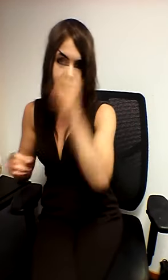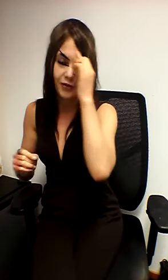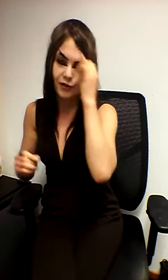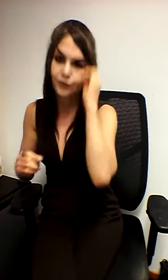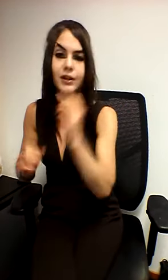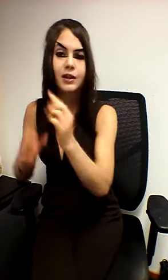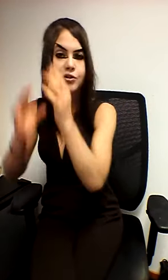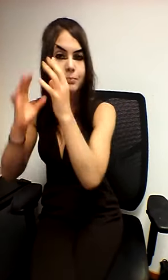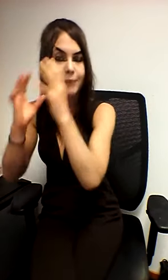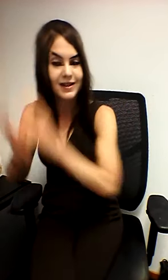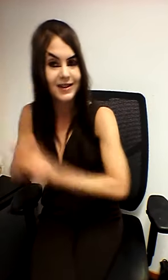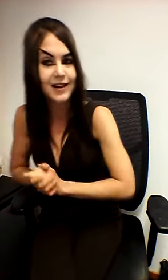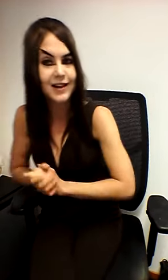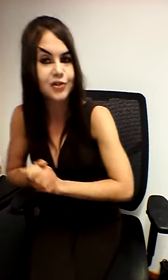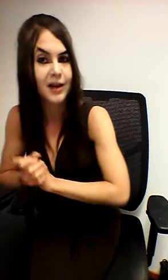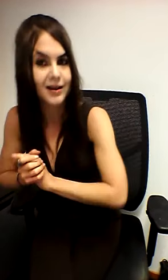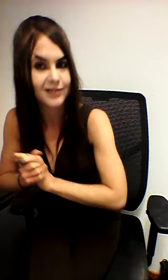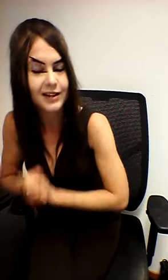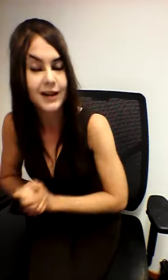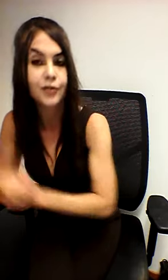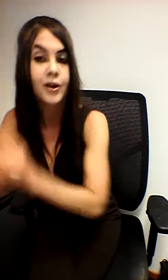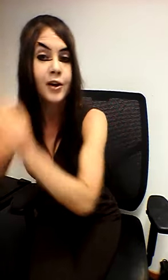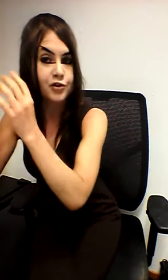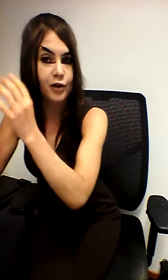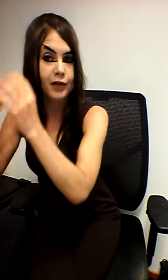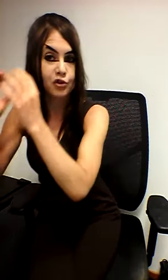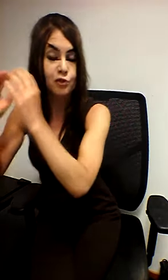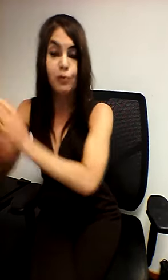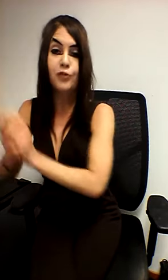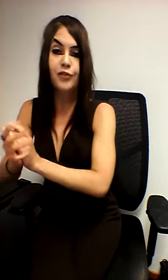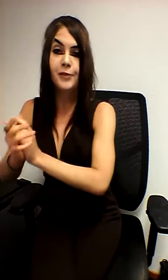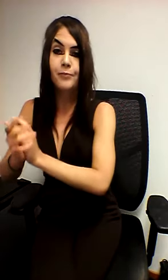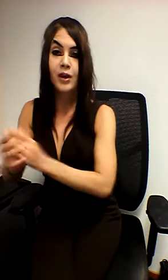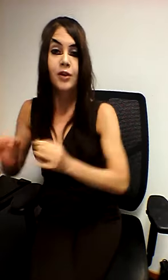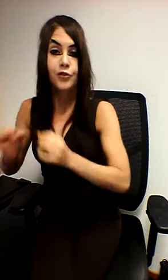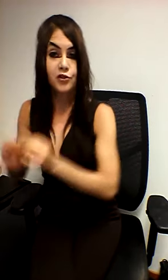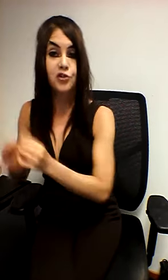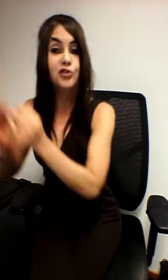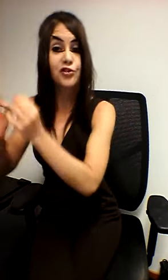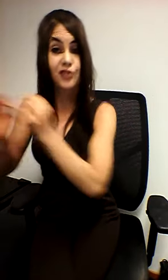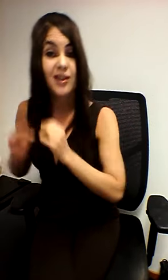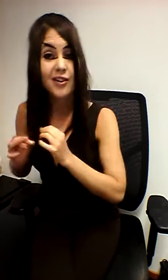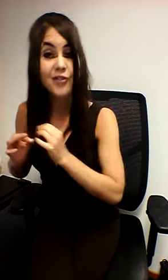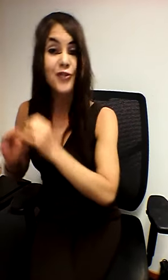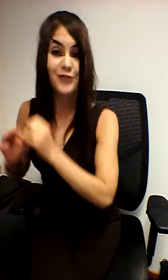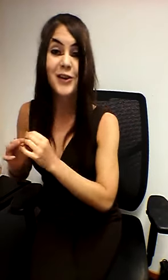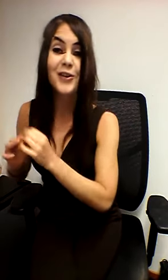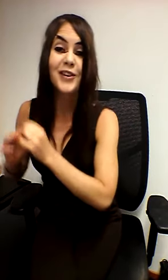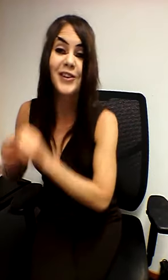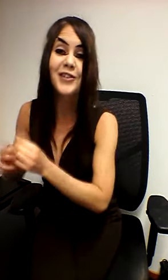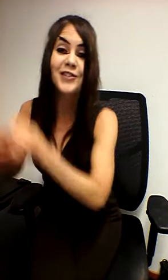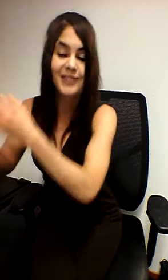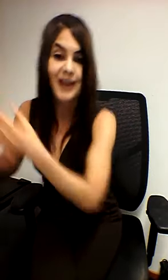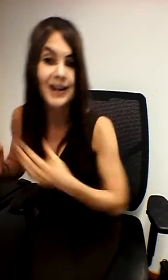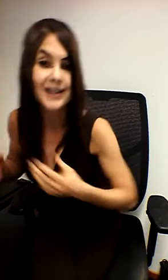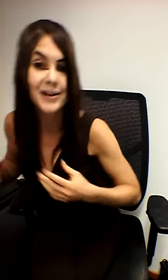dat wanneer ze bij naast haar dieet zou gaan sporten, dat ze dan wel een daling